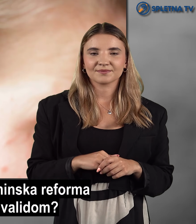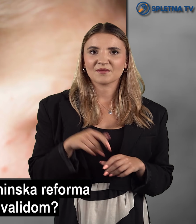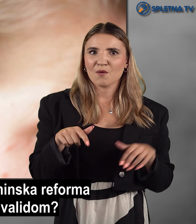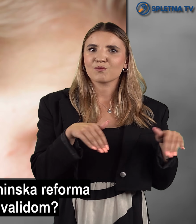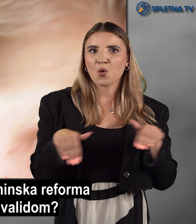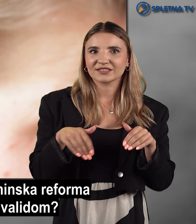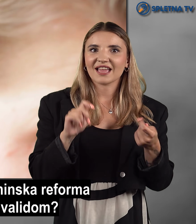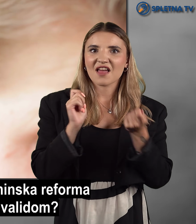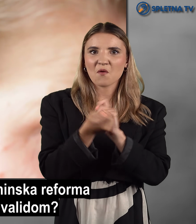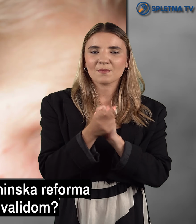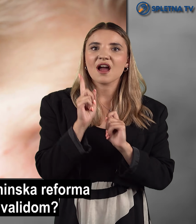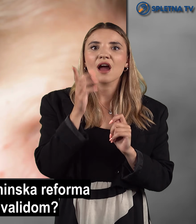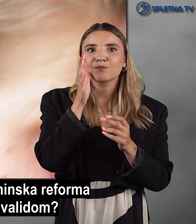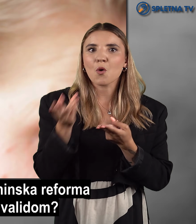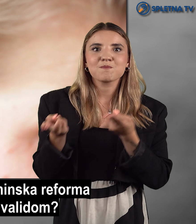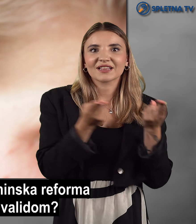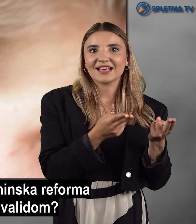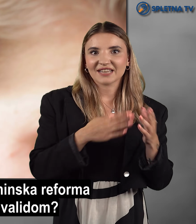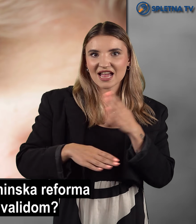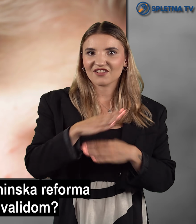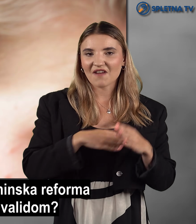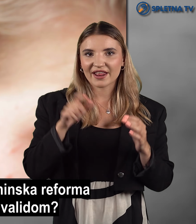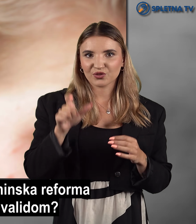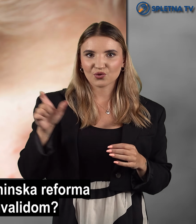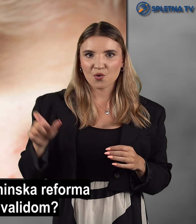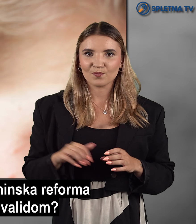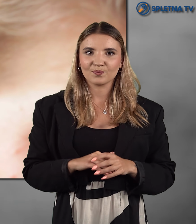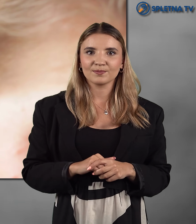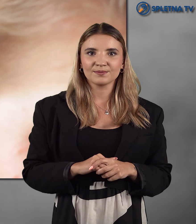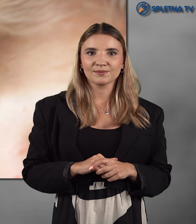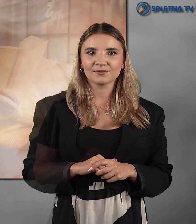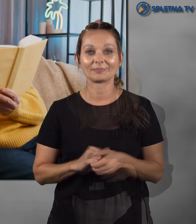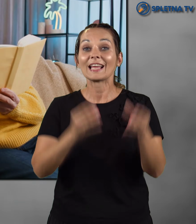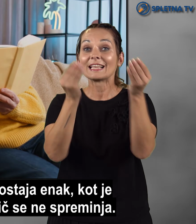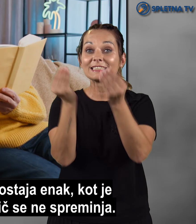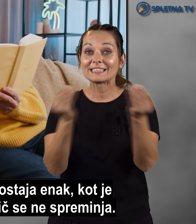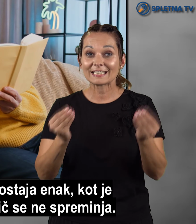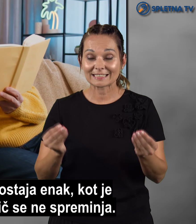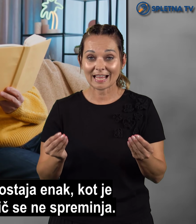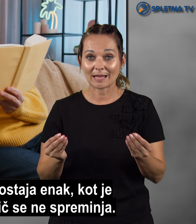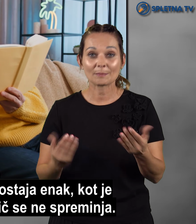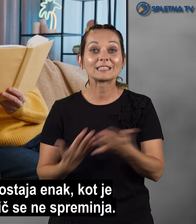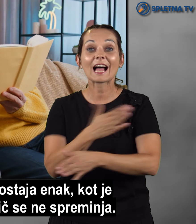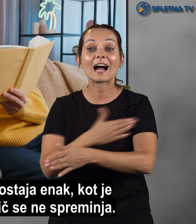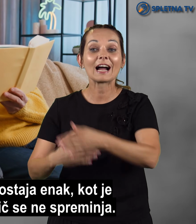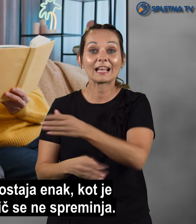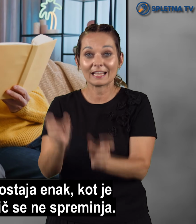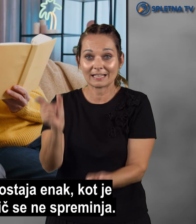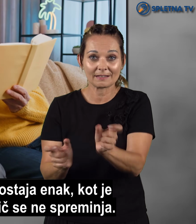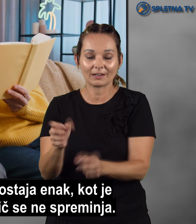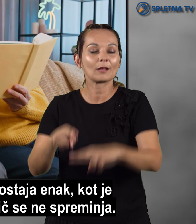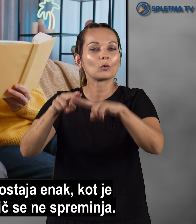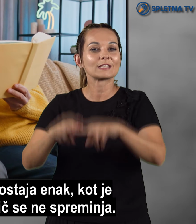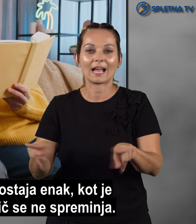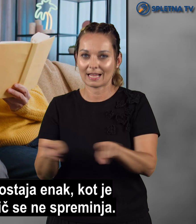In kaj bo pokojninska reforma prinesla invalidom? Sistem, za invalide sistem